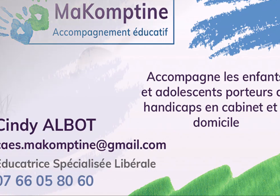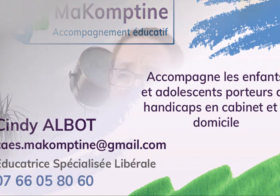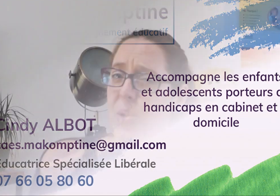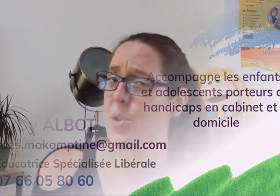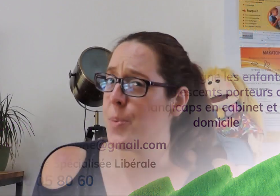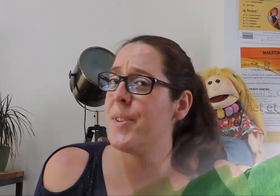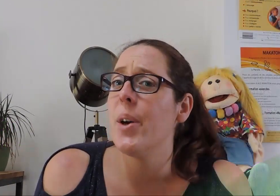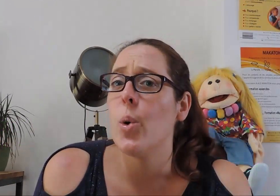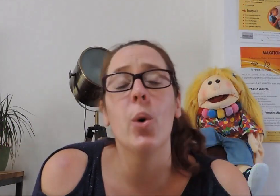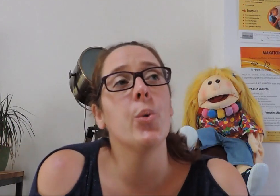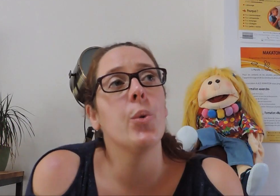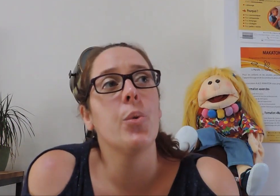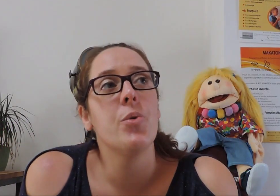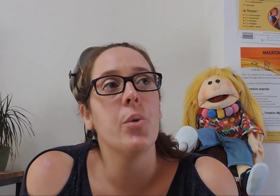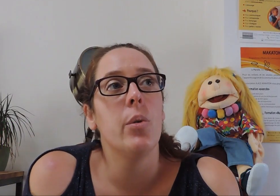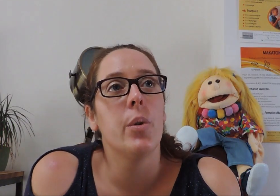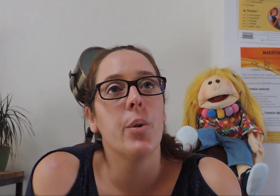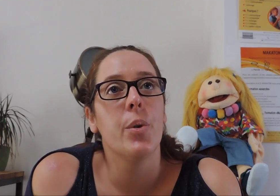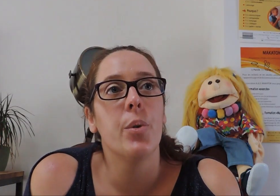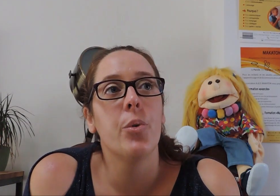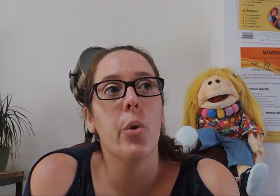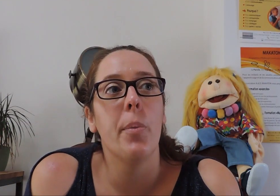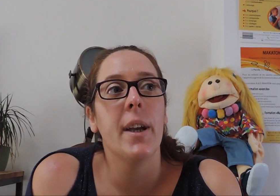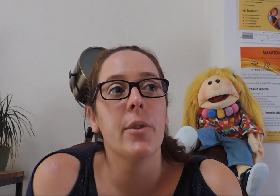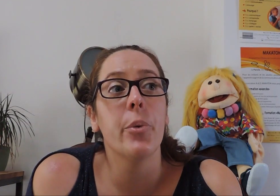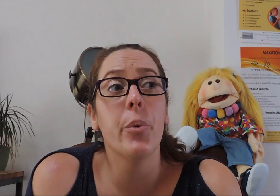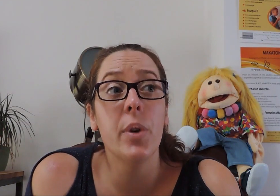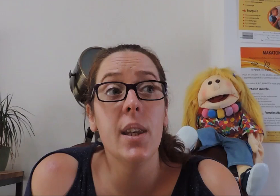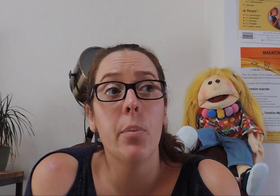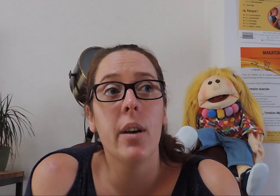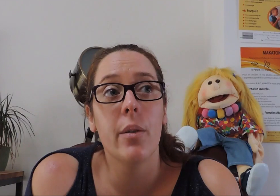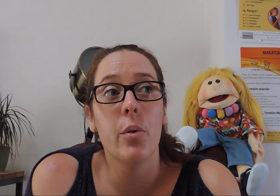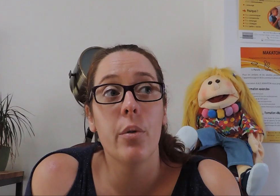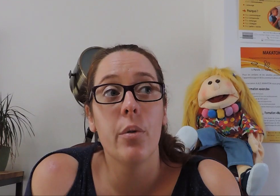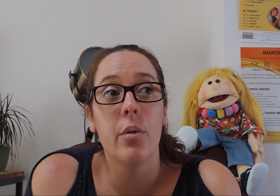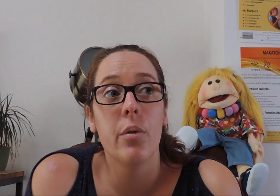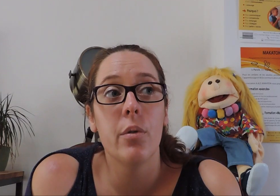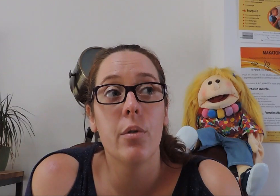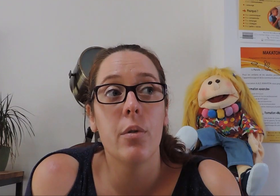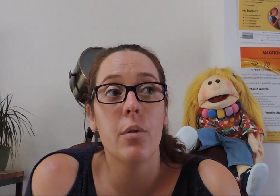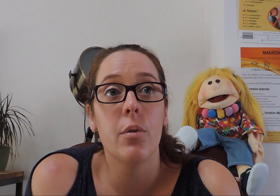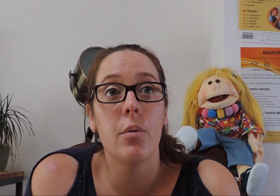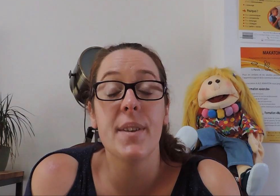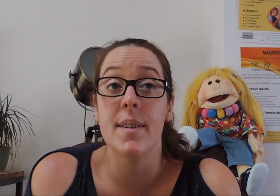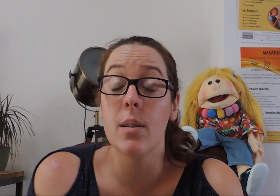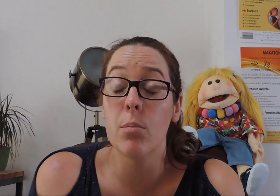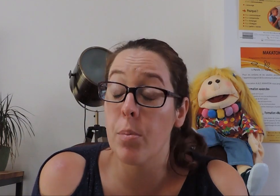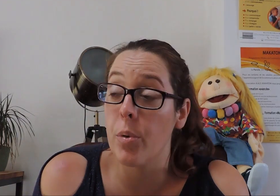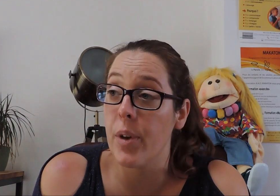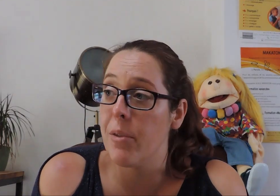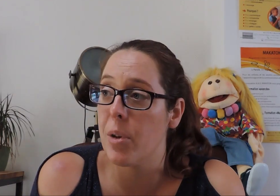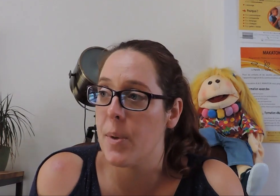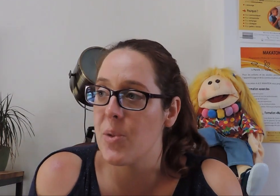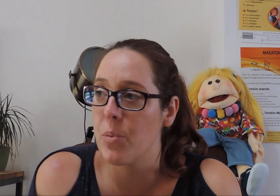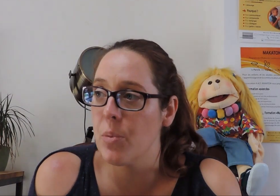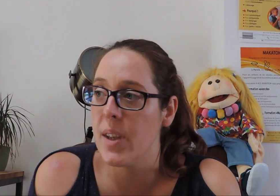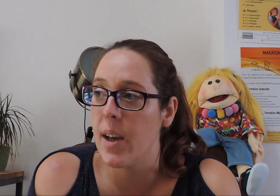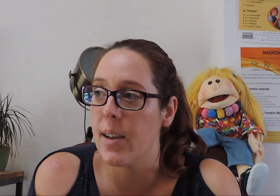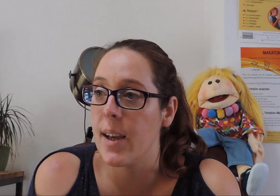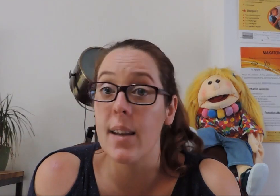qu'est-ce que je peux dire encore d'autre sur le sur le makaton oui bah euh bah c'est simple pour faire la formation il y a il